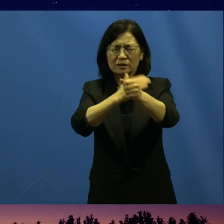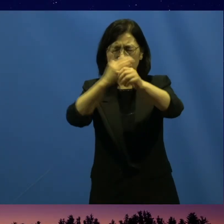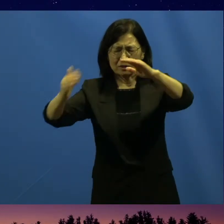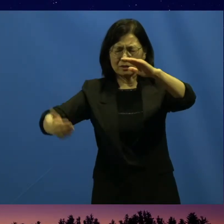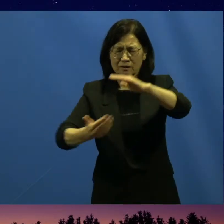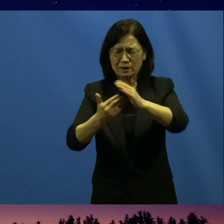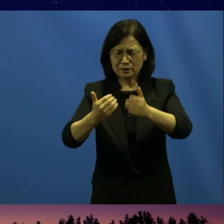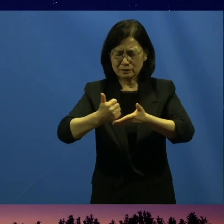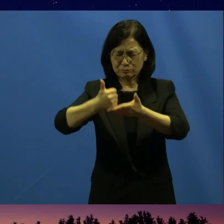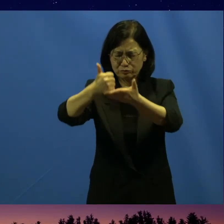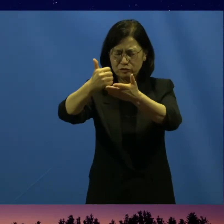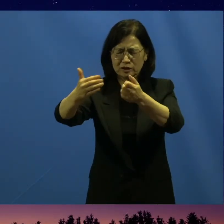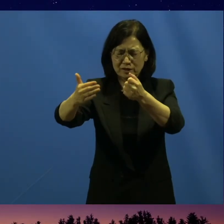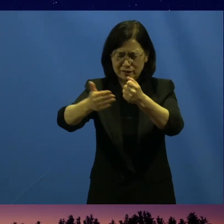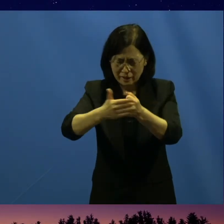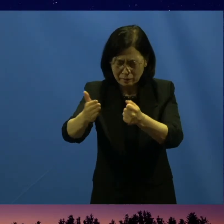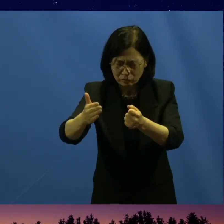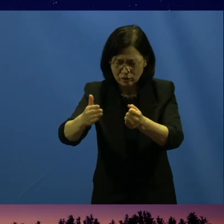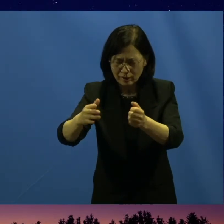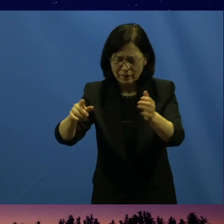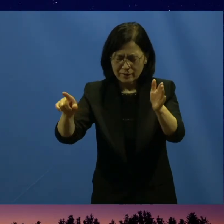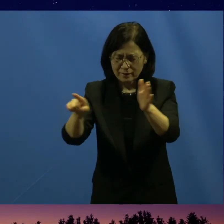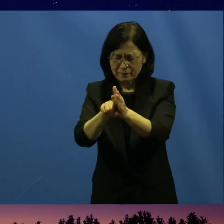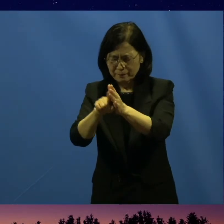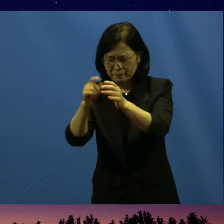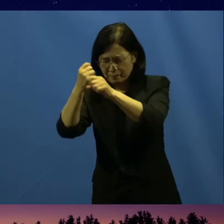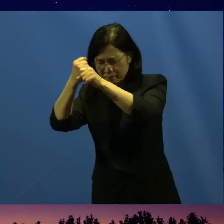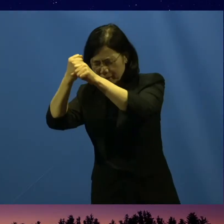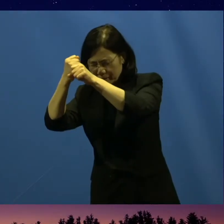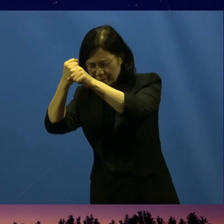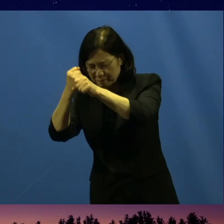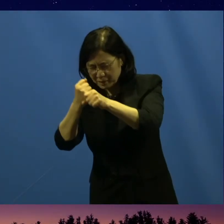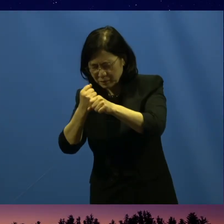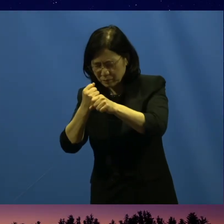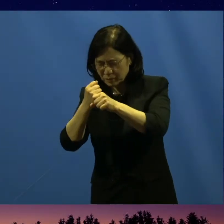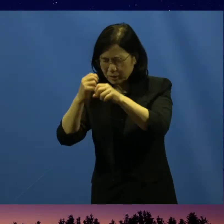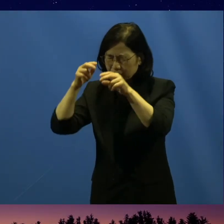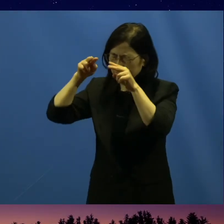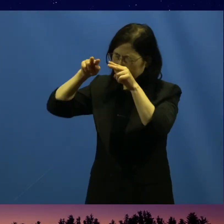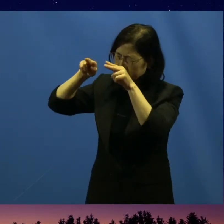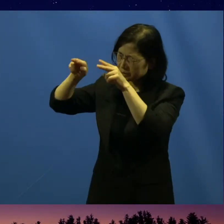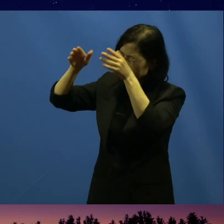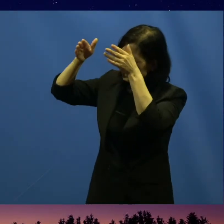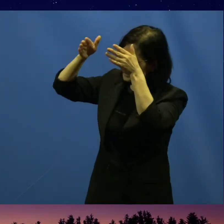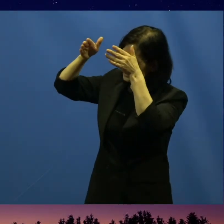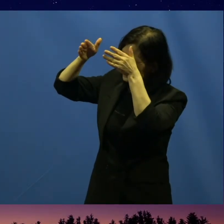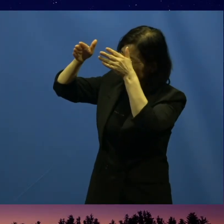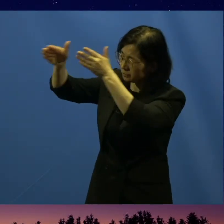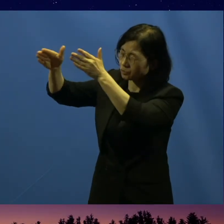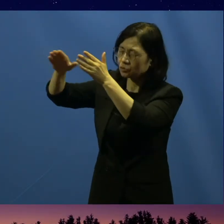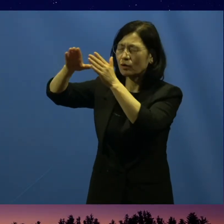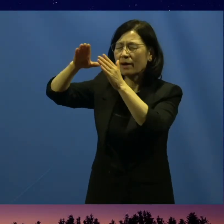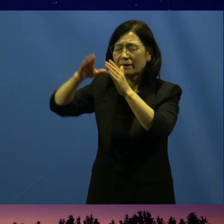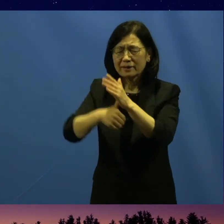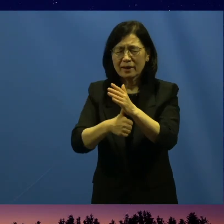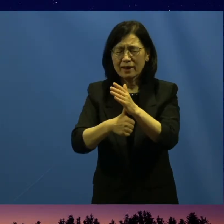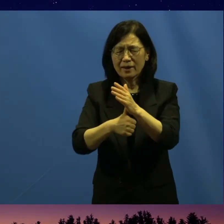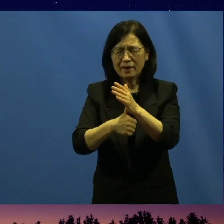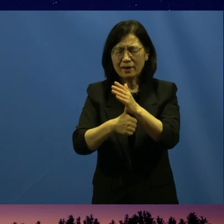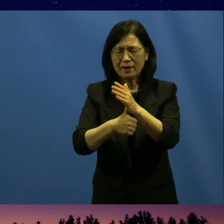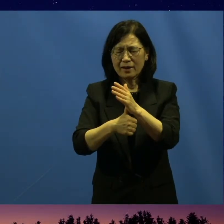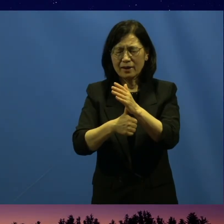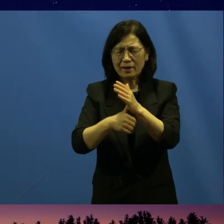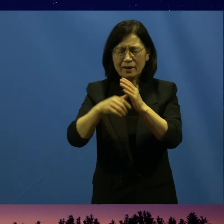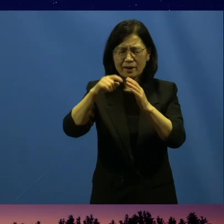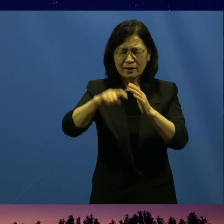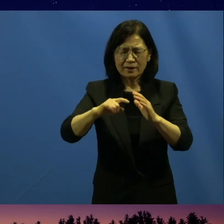그분을 신뢰하고 그분을 받아보고 우리의 시선을 그분에게만 고정하는 우리가 이 세상에서 전혀 다른 레벨의